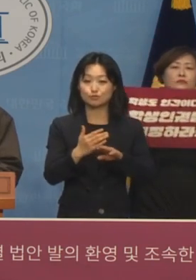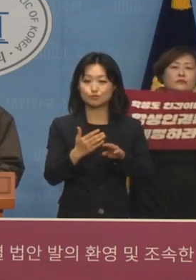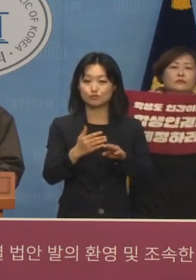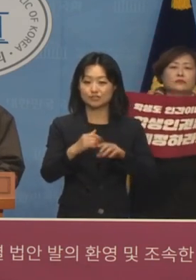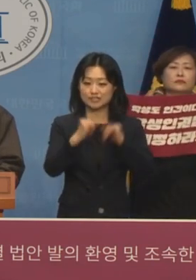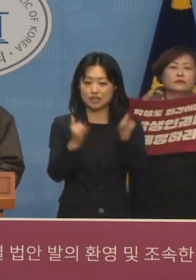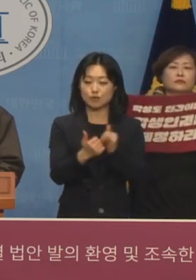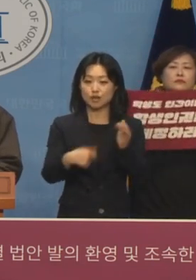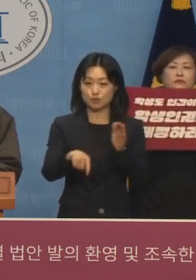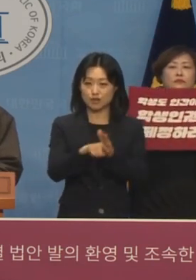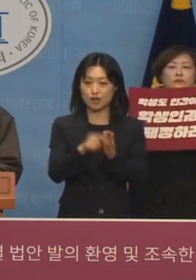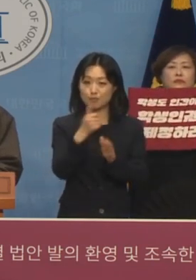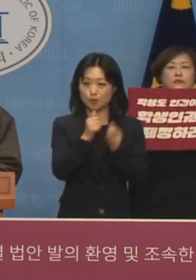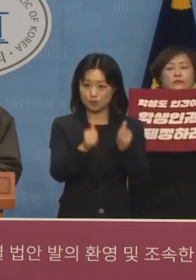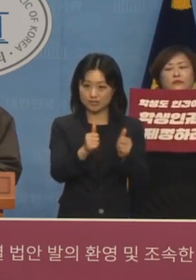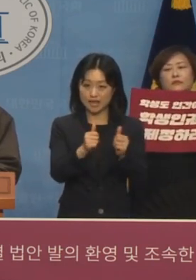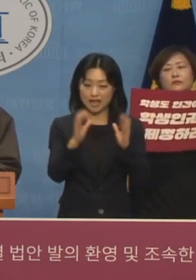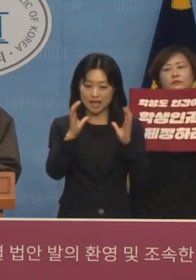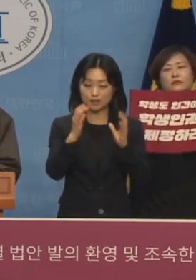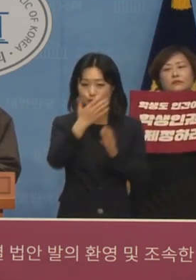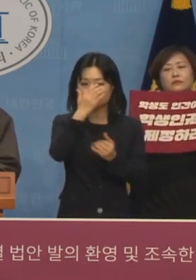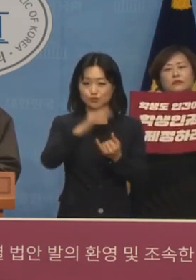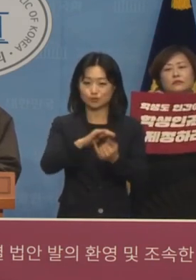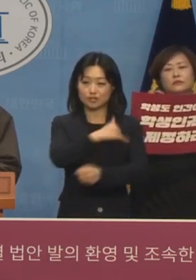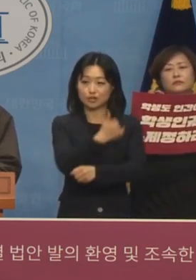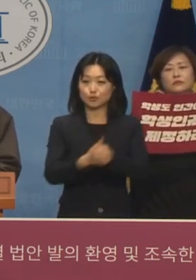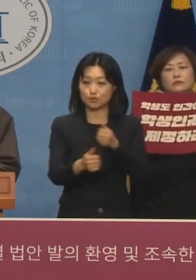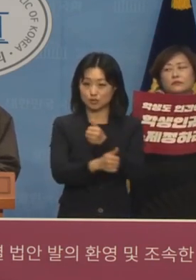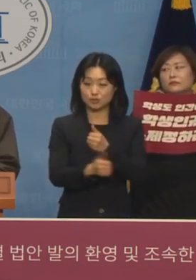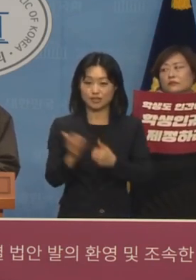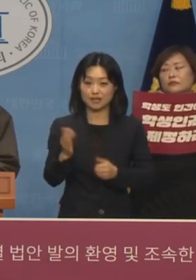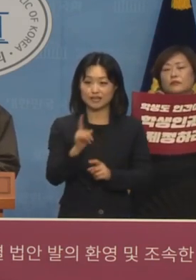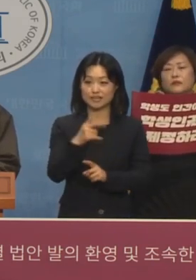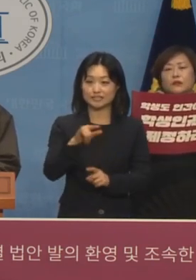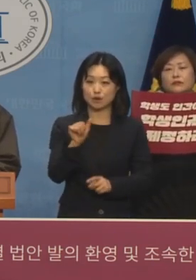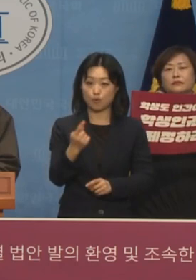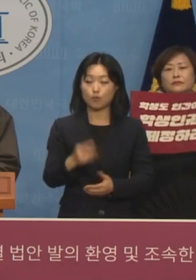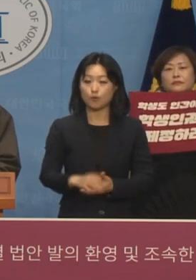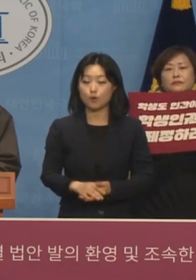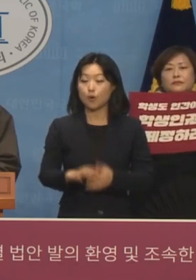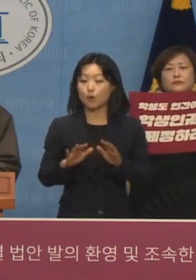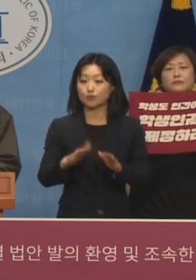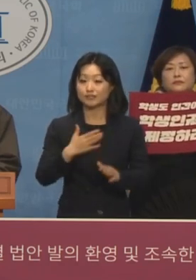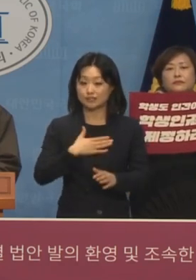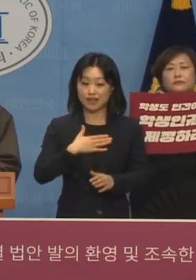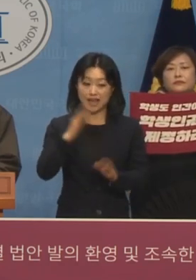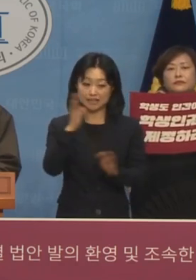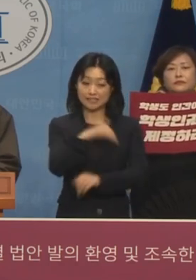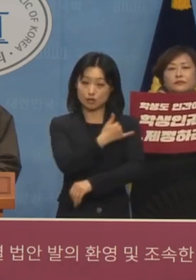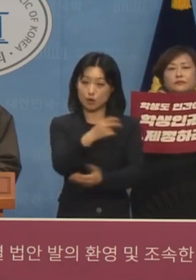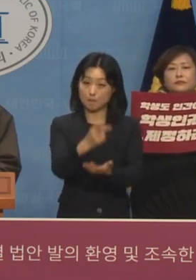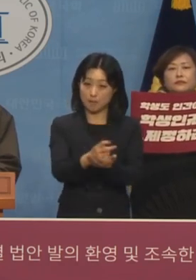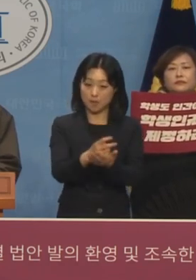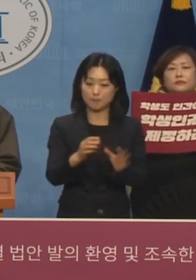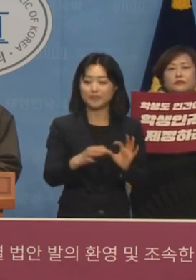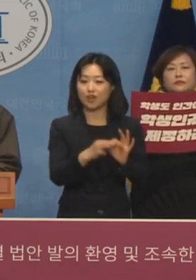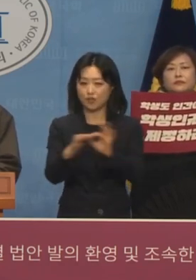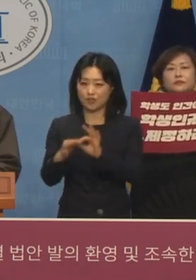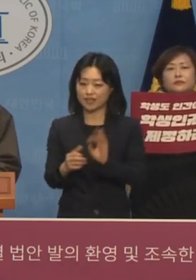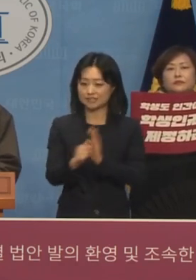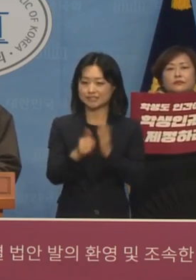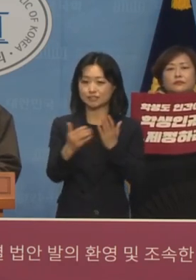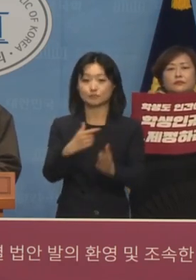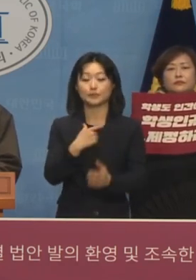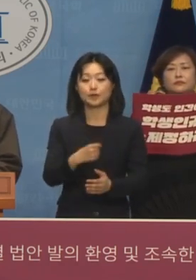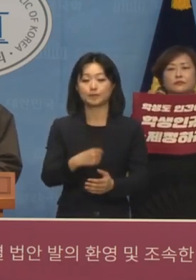모임 아동청소년인권위원회에서 활동하고 있는 이재호라고 합니다. 오늘 저는 다시 한번 학생인권법 제정을 위한 연대의 지지를